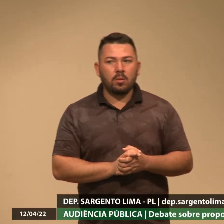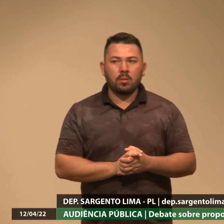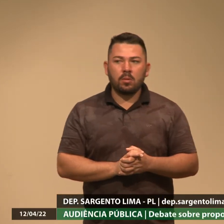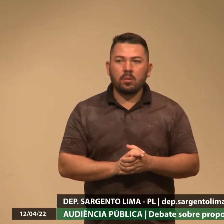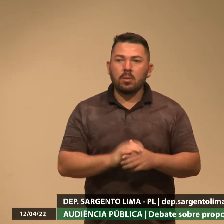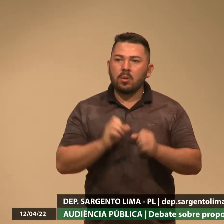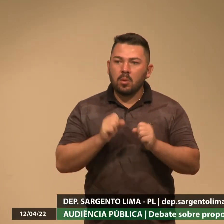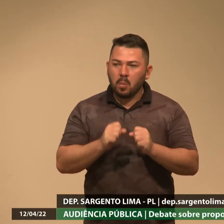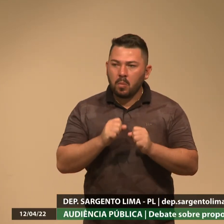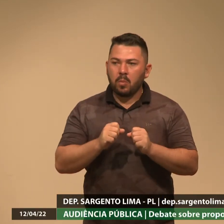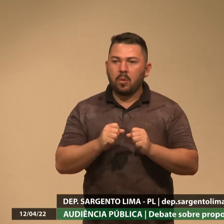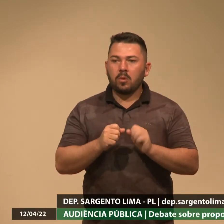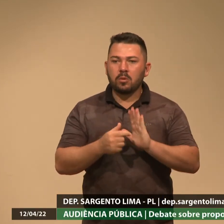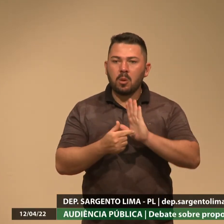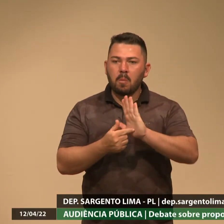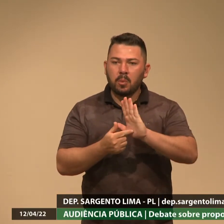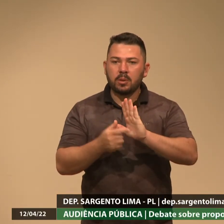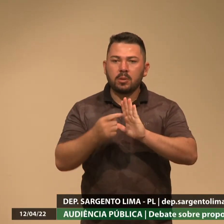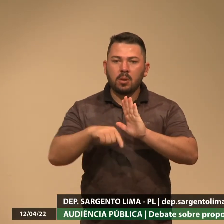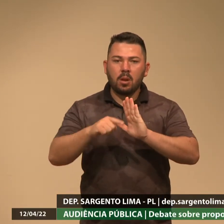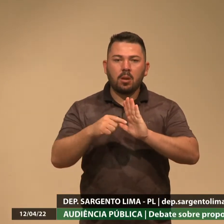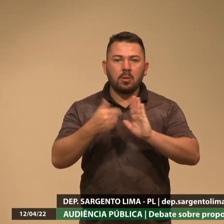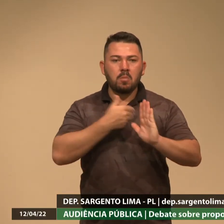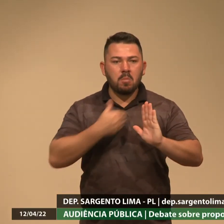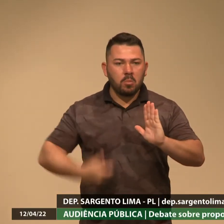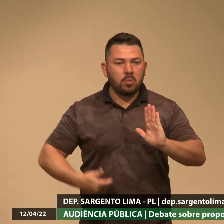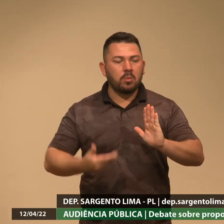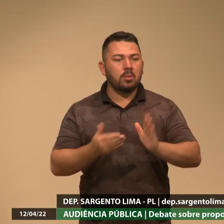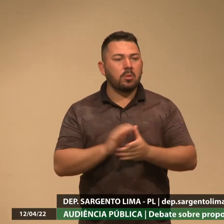o que pode se apresentar em público